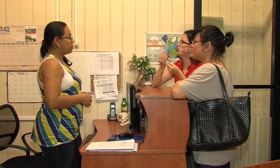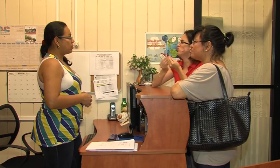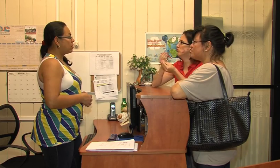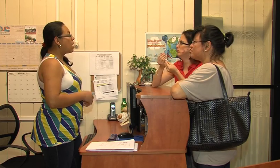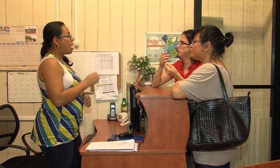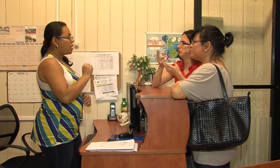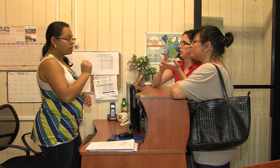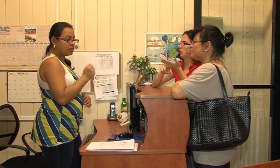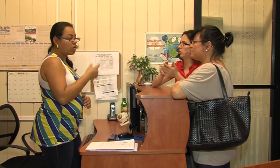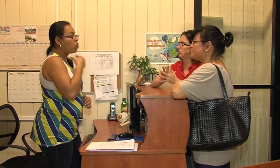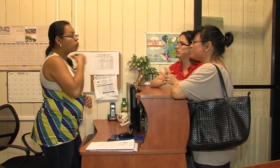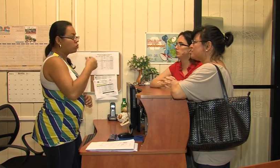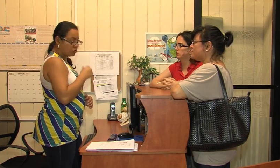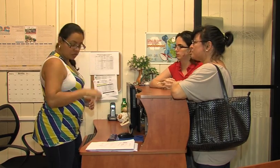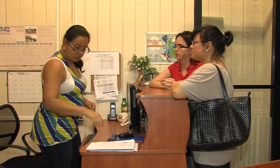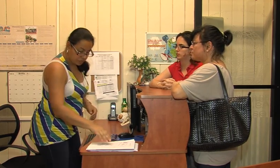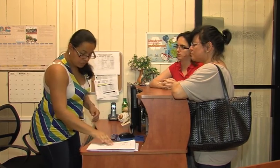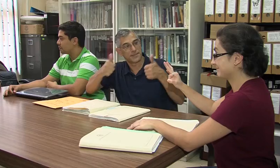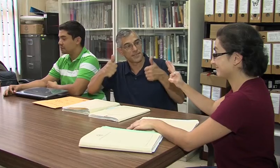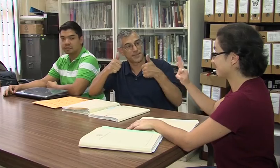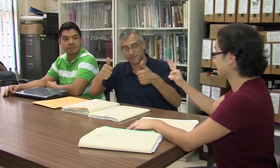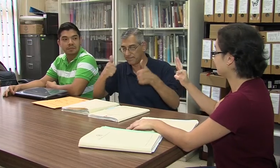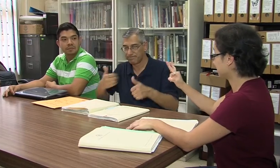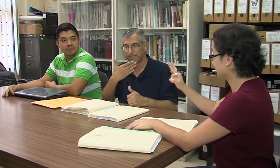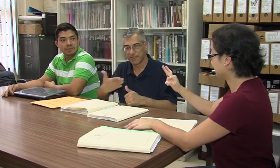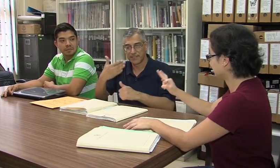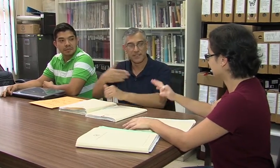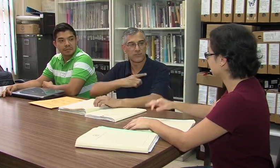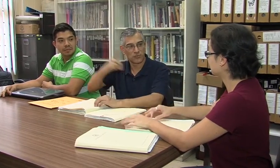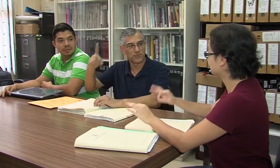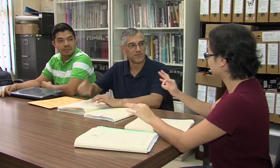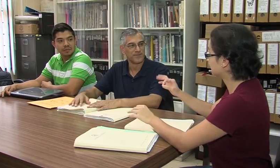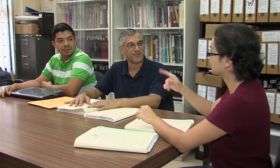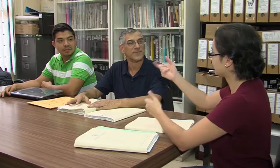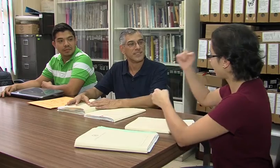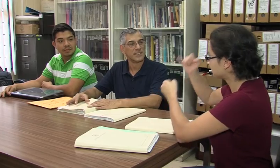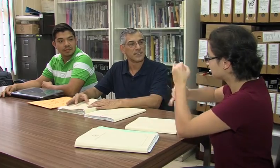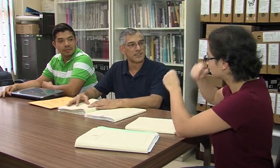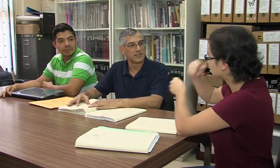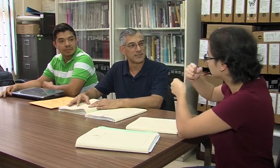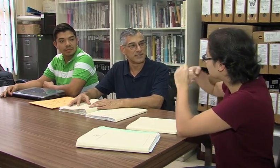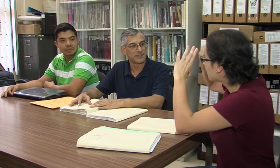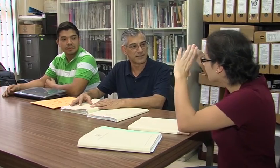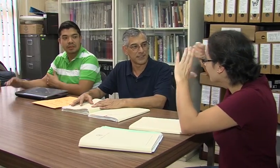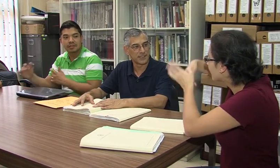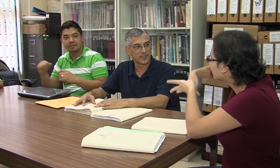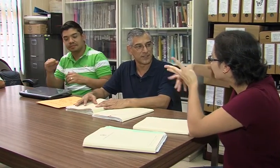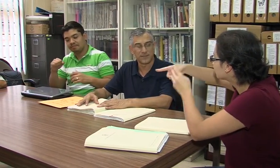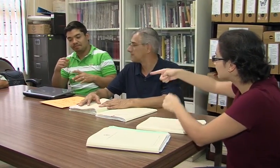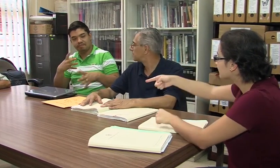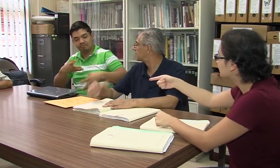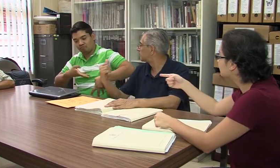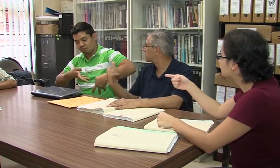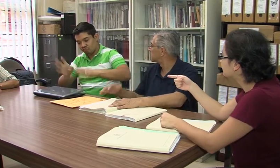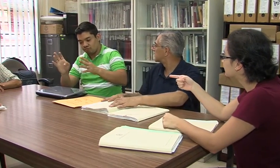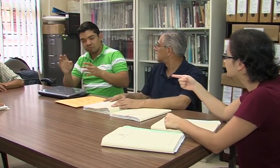que van desde el nivel 1 hasta el nivel 6 los requisitos para inscribirse son ser mayor de 18 años presentar la cédula y llenar un